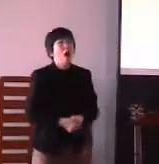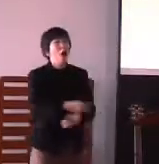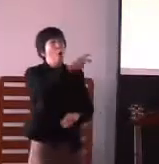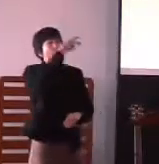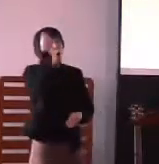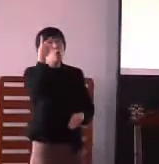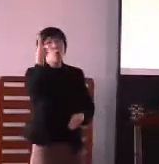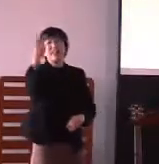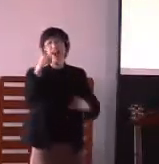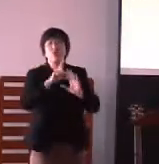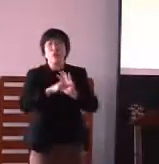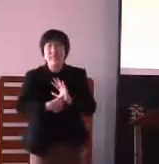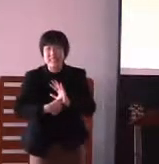時